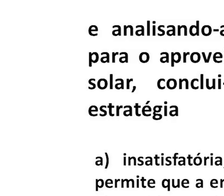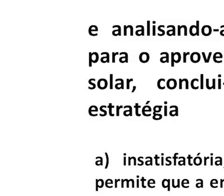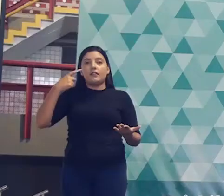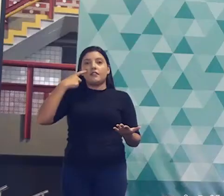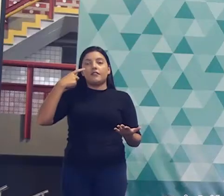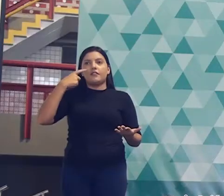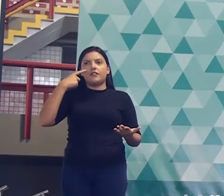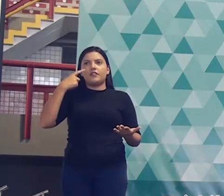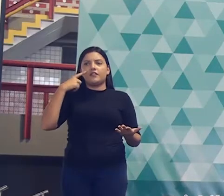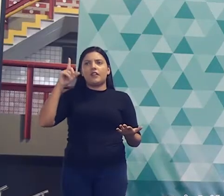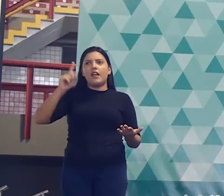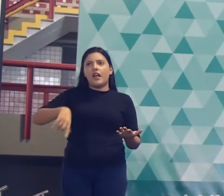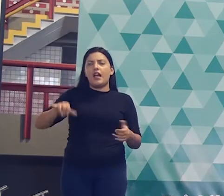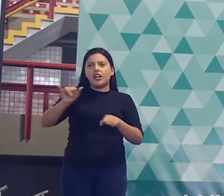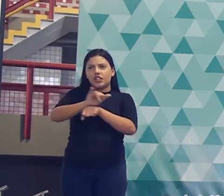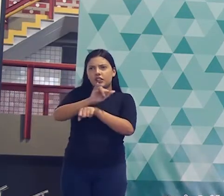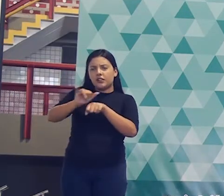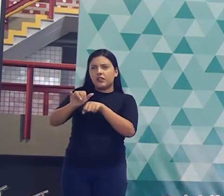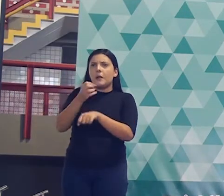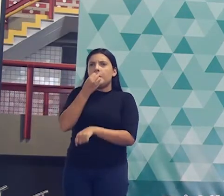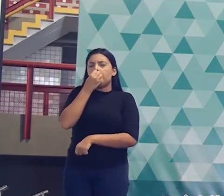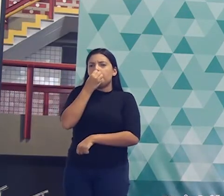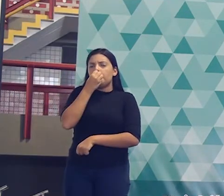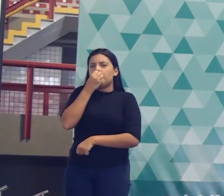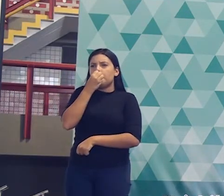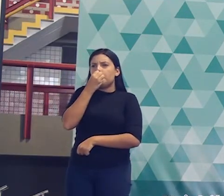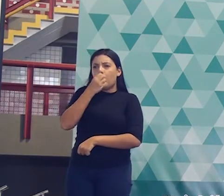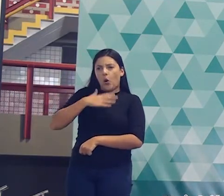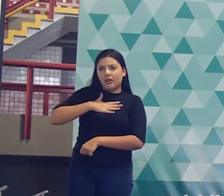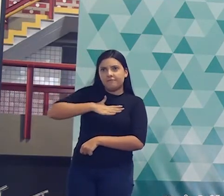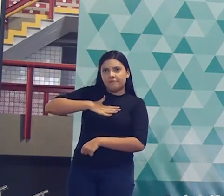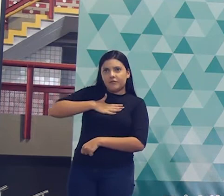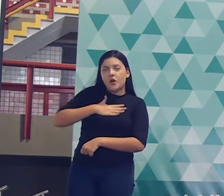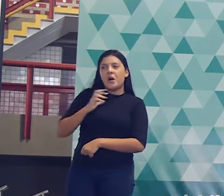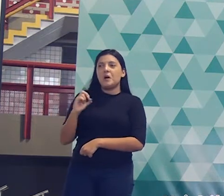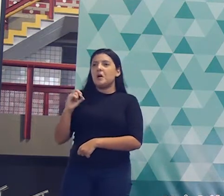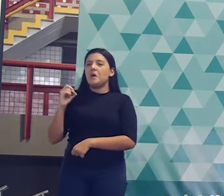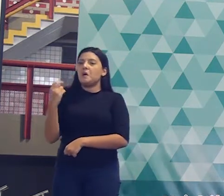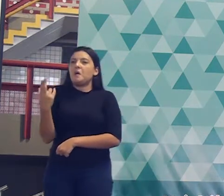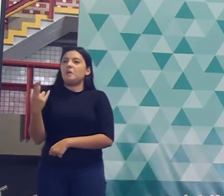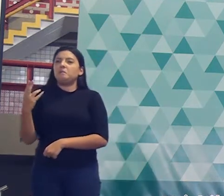vocês viram é uma estratégia que pode ser satisfatória ou insatisfatória.